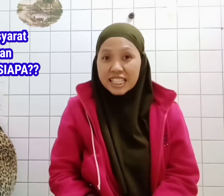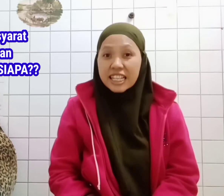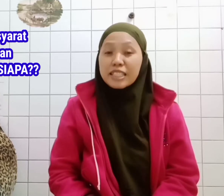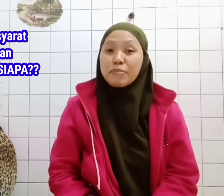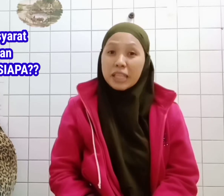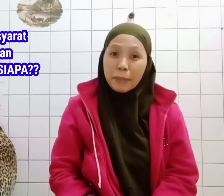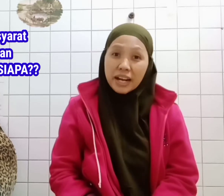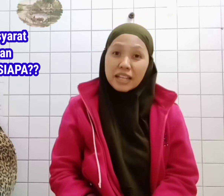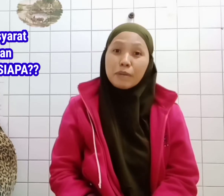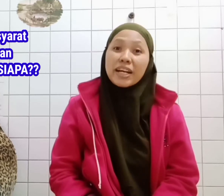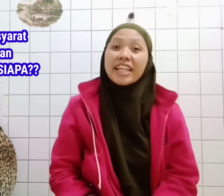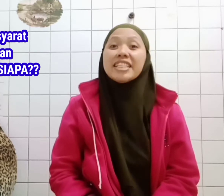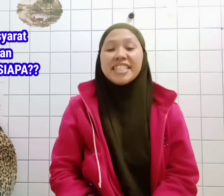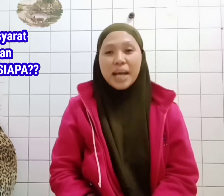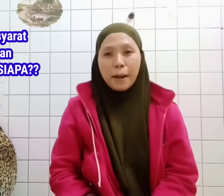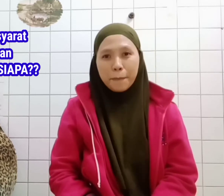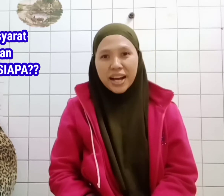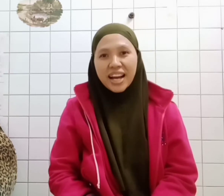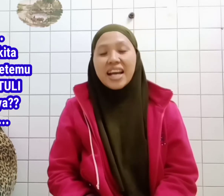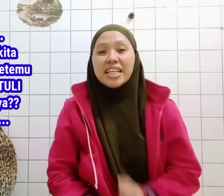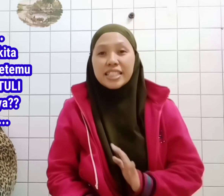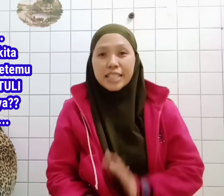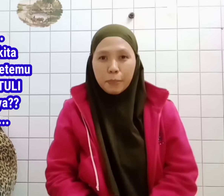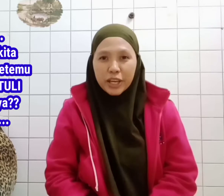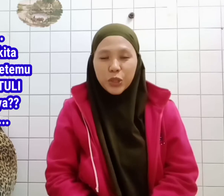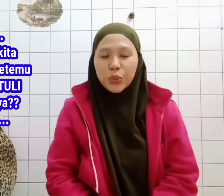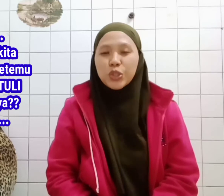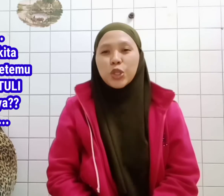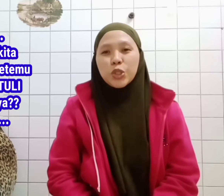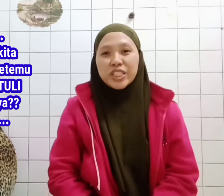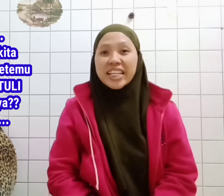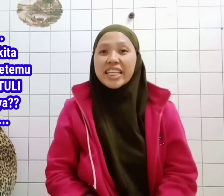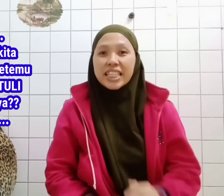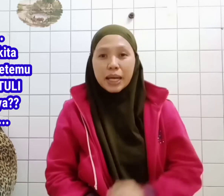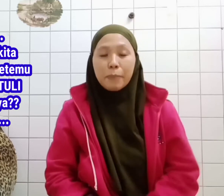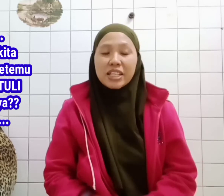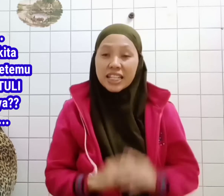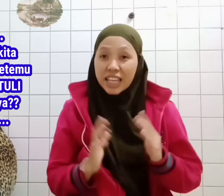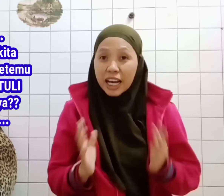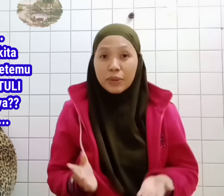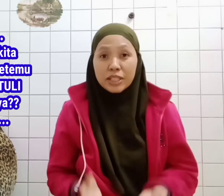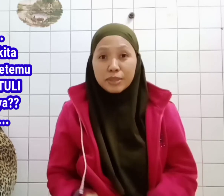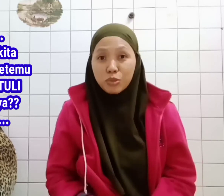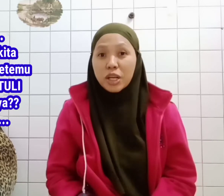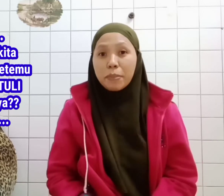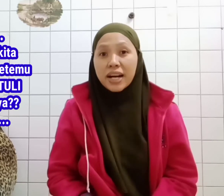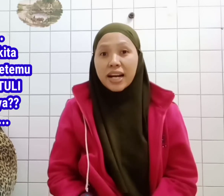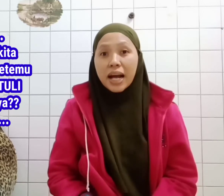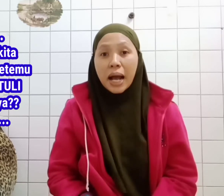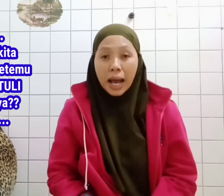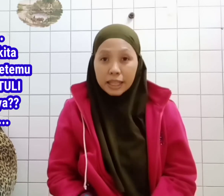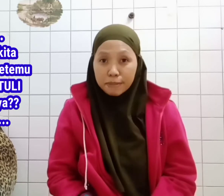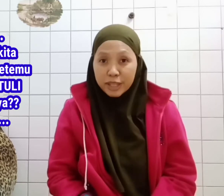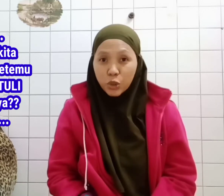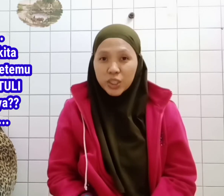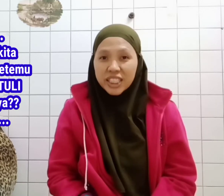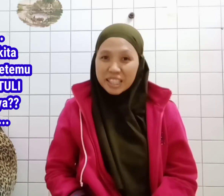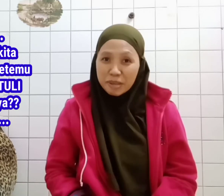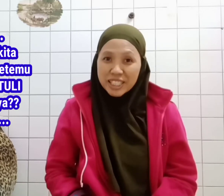Kata tanya isyarat yang pertama kan kemarin siapa? Siapa itu contohnya, kita misalnya kalau ketemu sama teman tuli, kita bisa